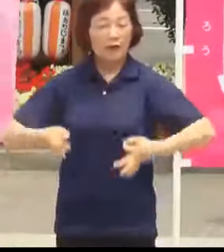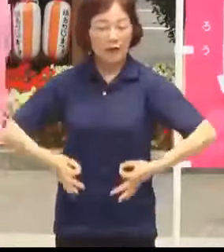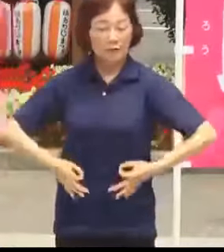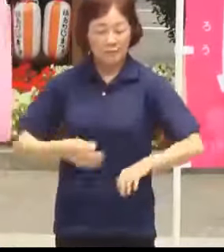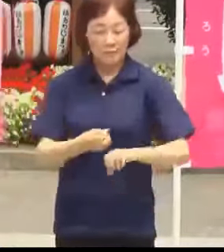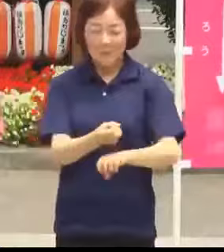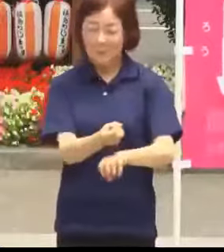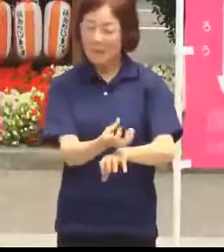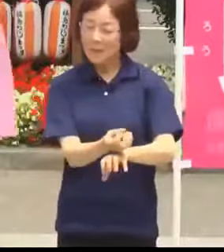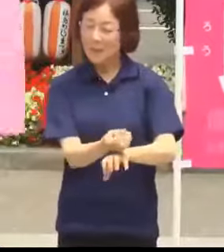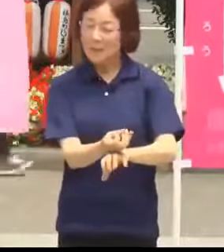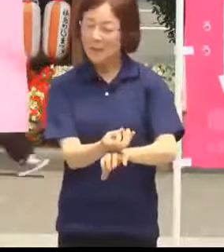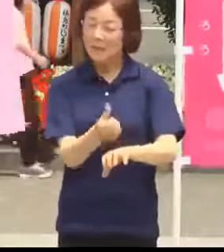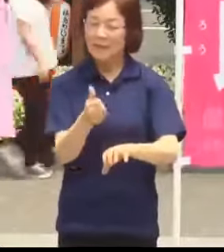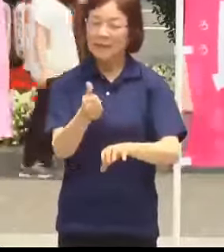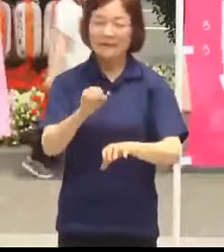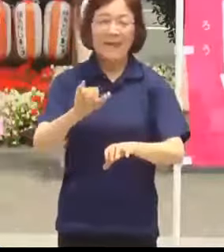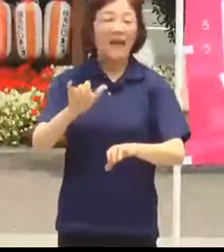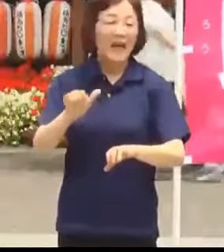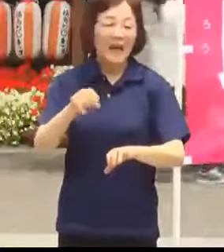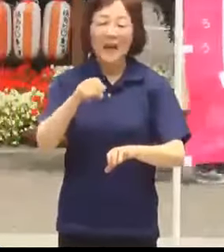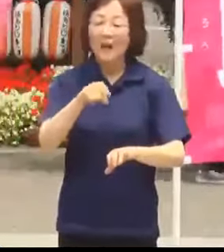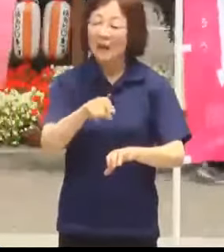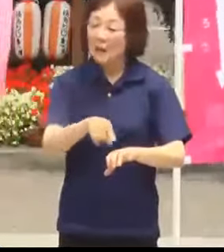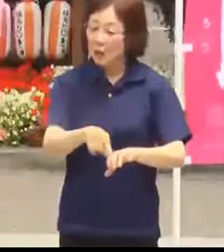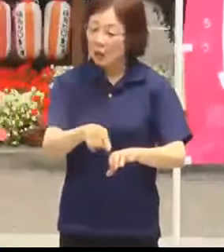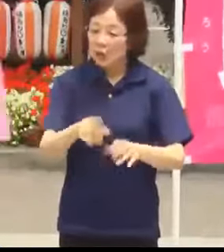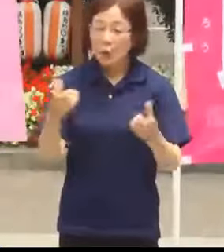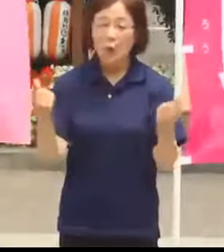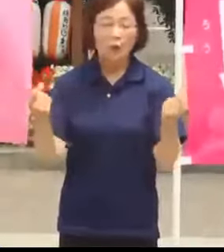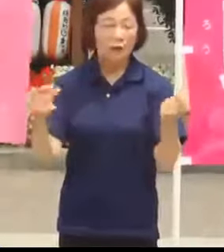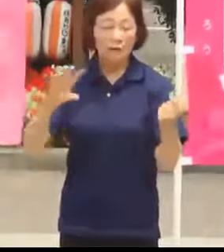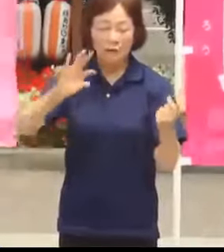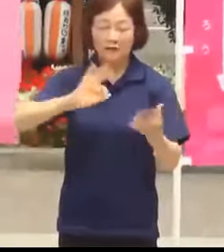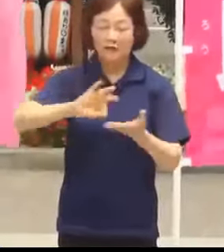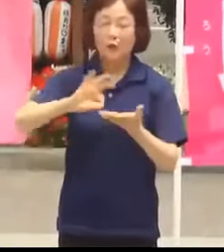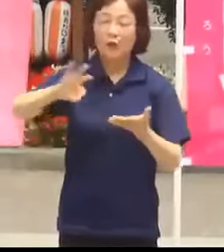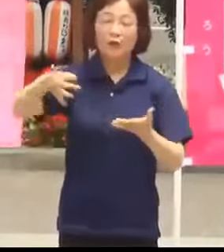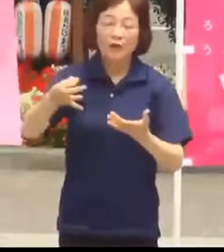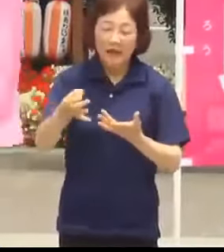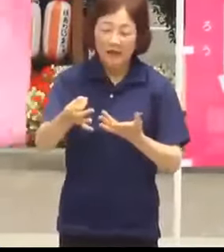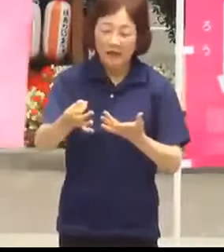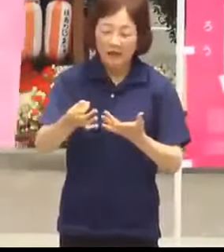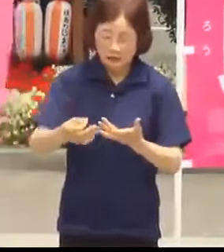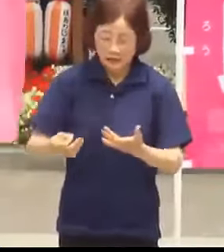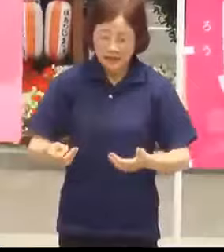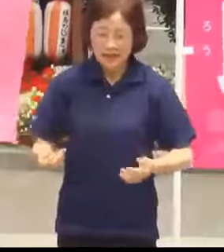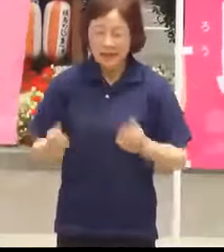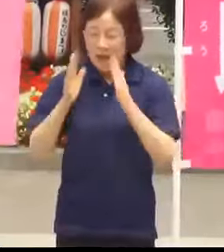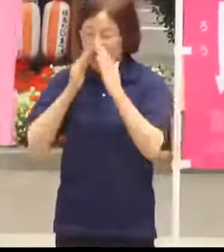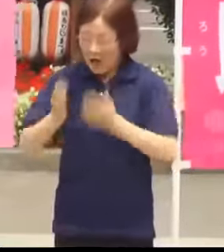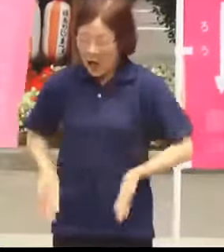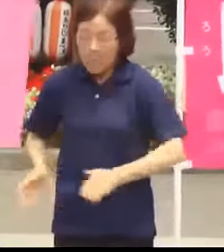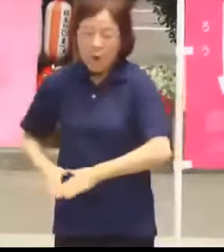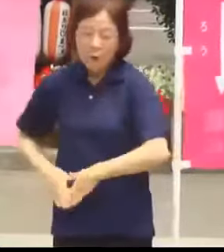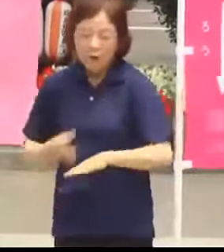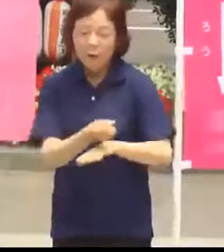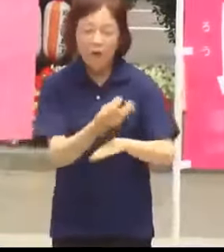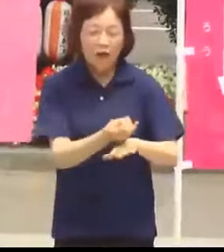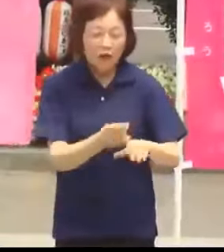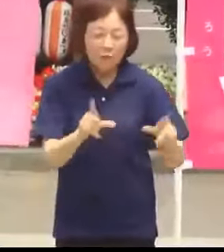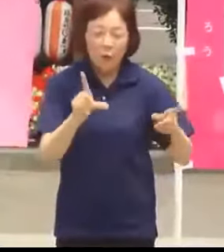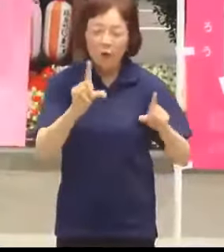ダイヤモンドこれにも同じ贅沢これにも同じ税率がかかる紙おむつからダイヤモンドまで同じ水